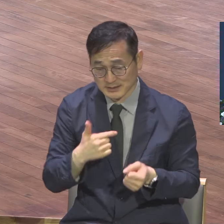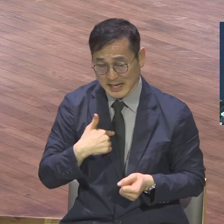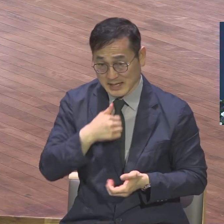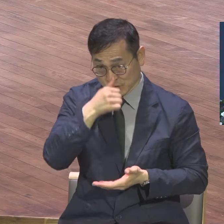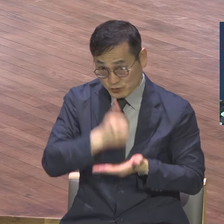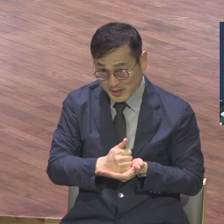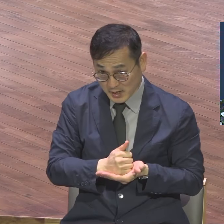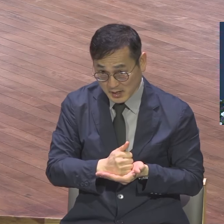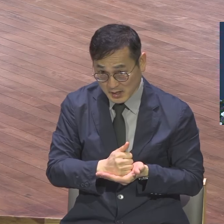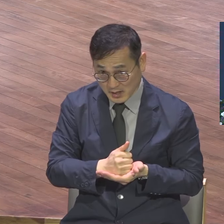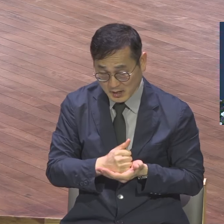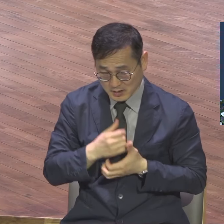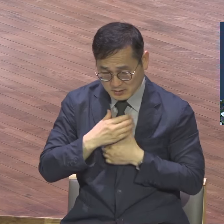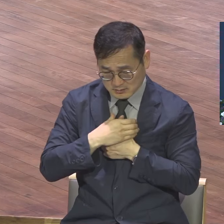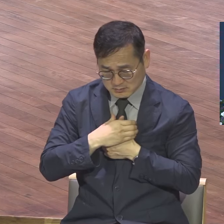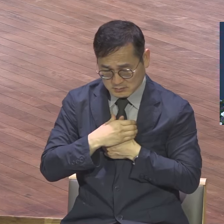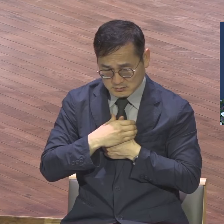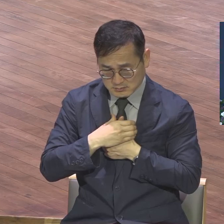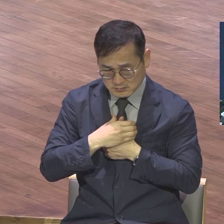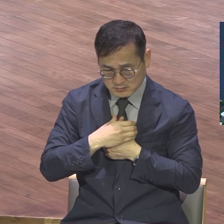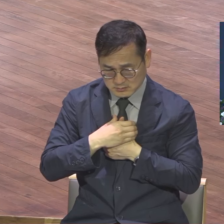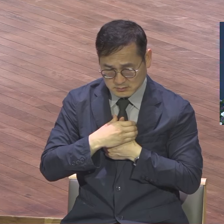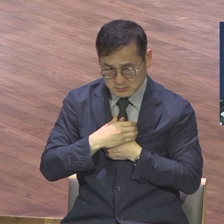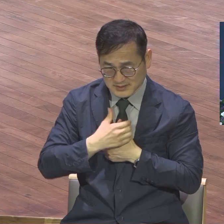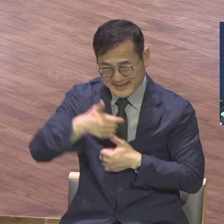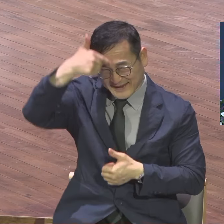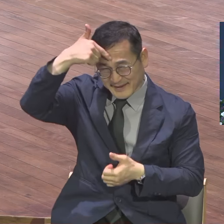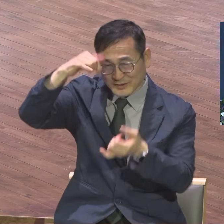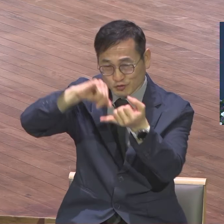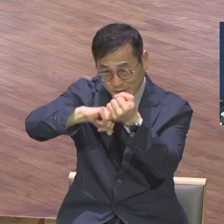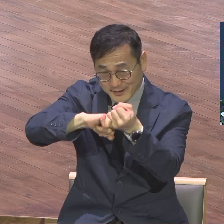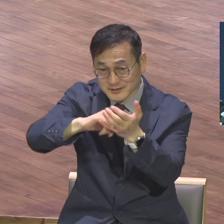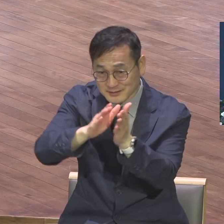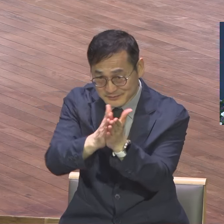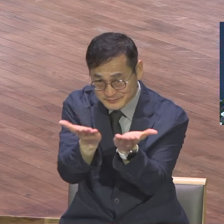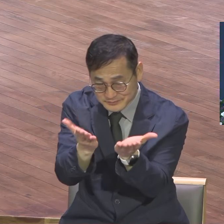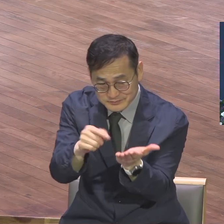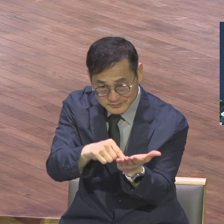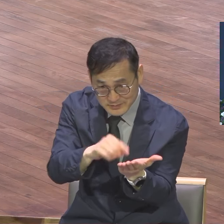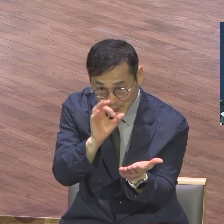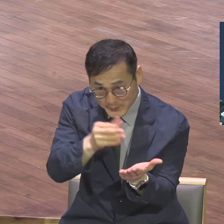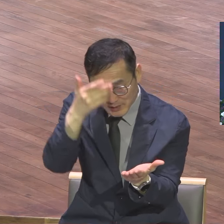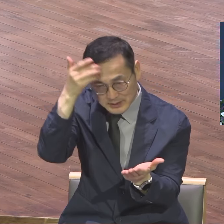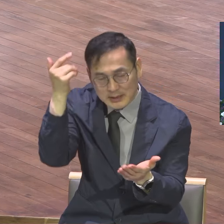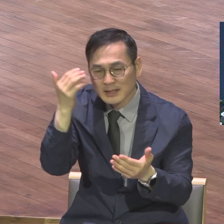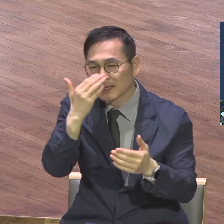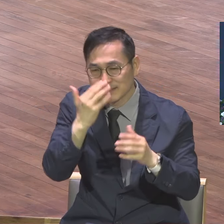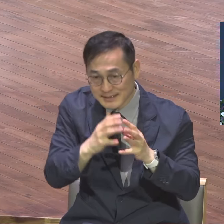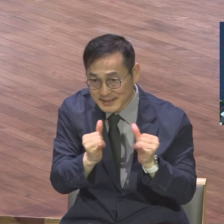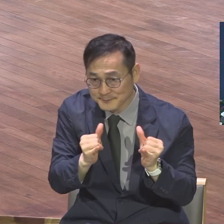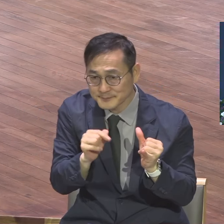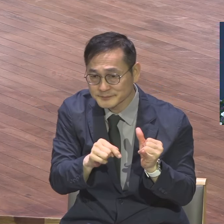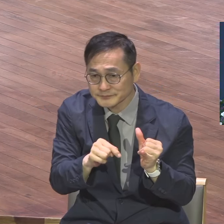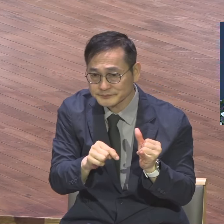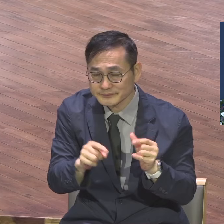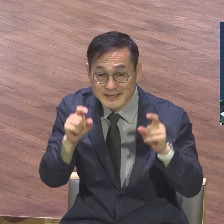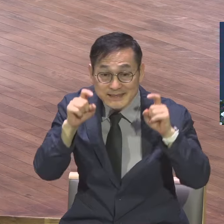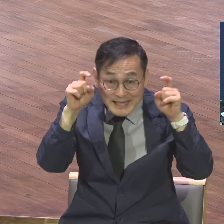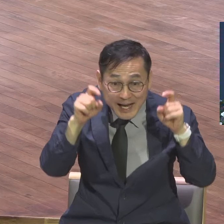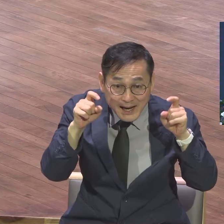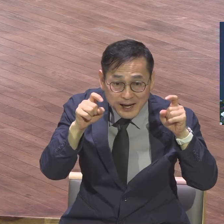자신이 지은 죄를 그 구약시대 예수님 오시기 전에는 이스라엘 백성들이